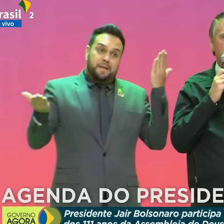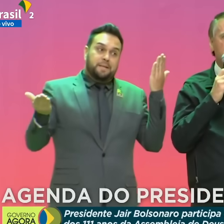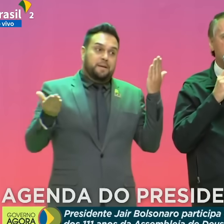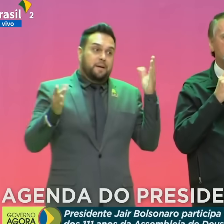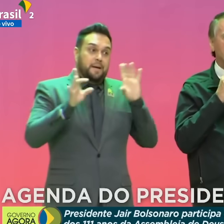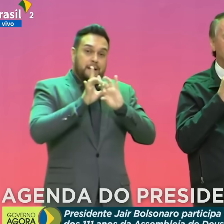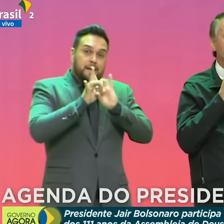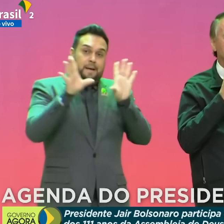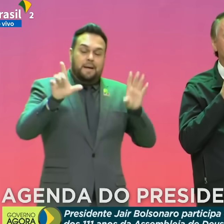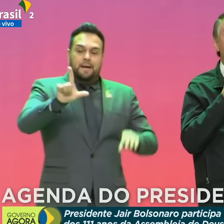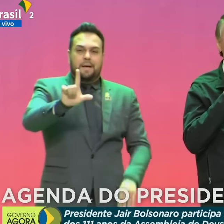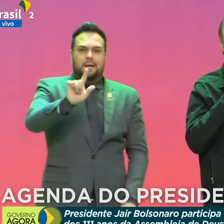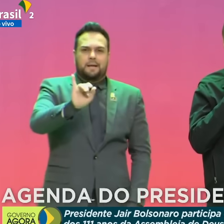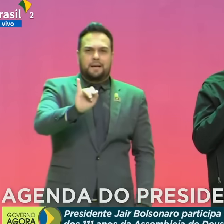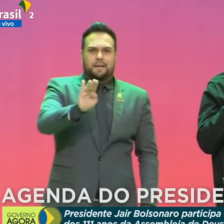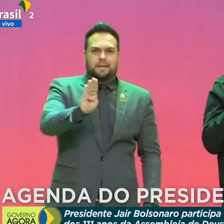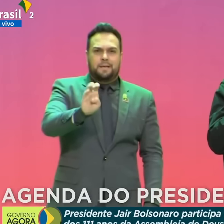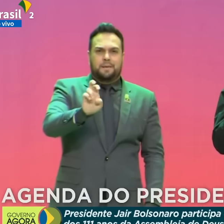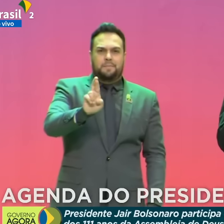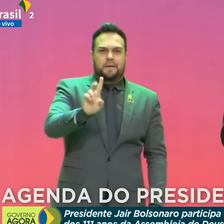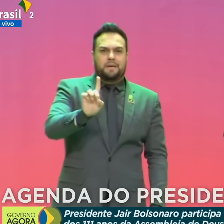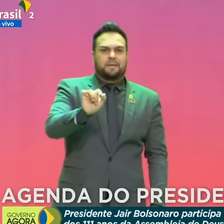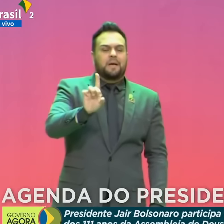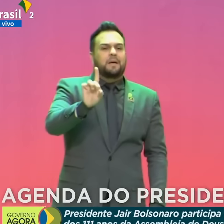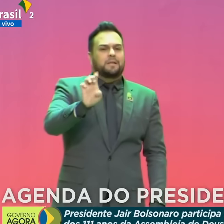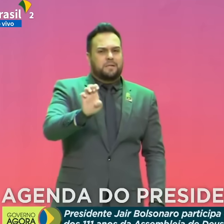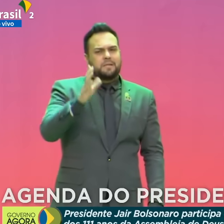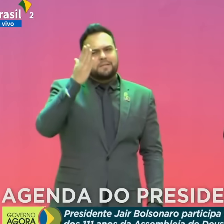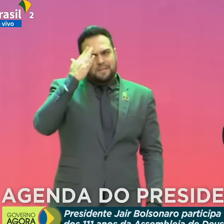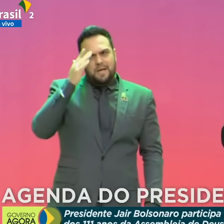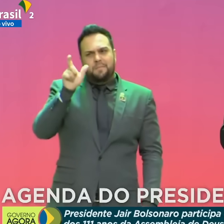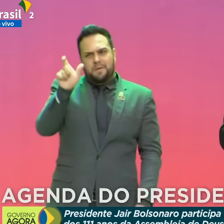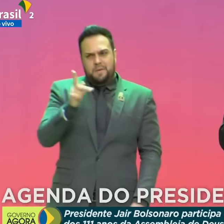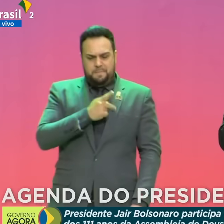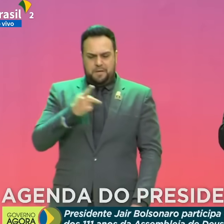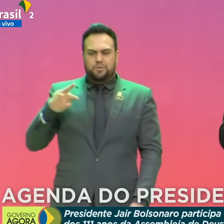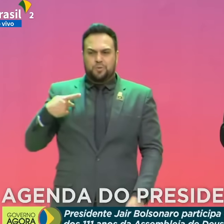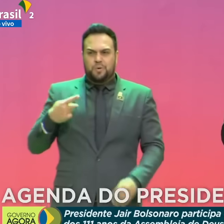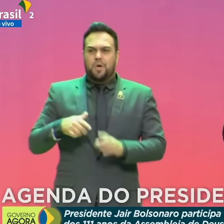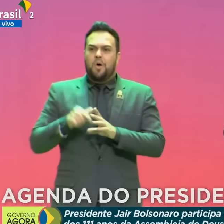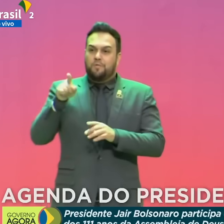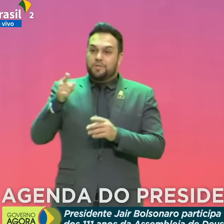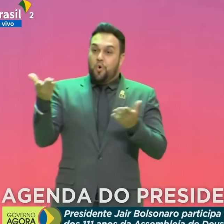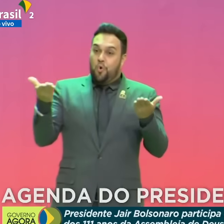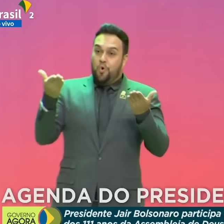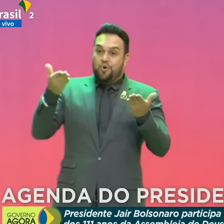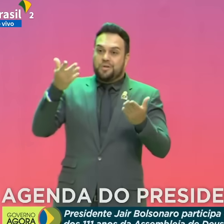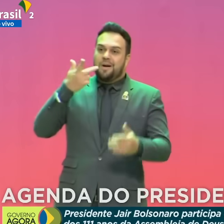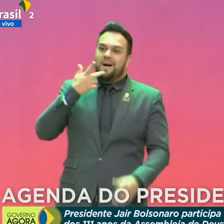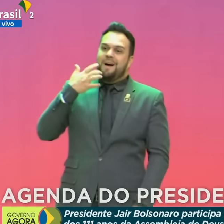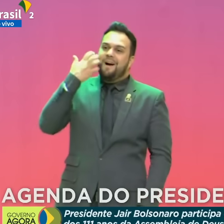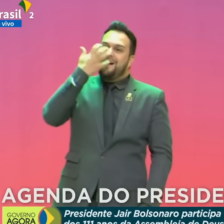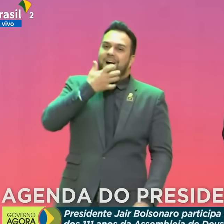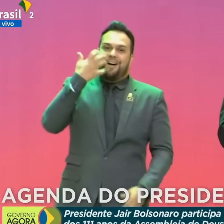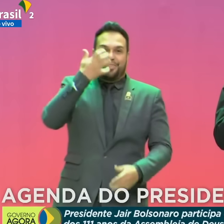Creio que não seja por acaso, Samuel Câmara, o hino da independência hoje apresentado